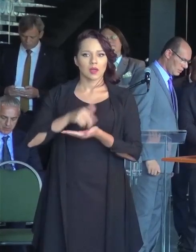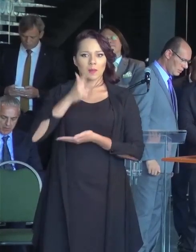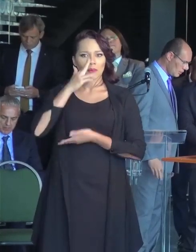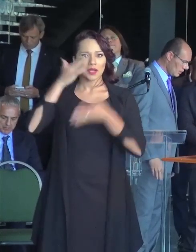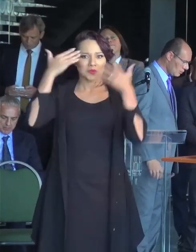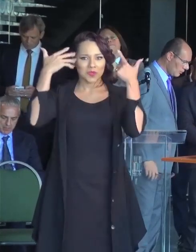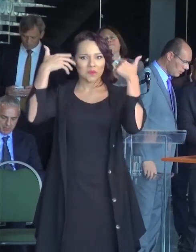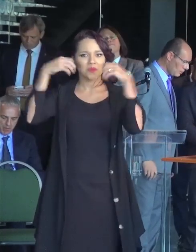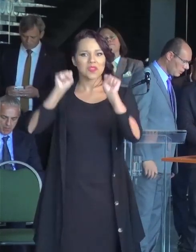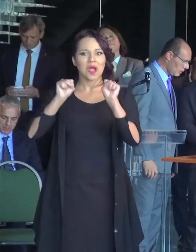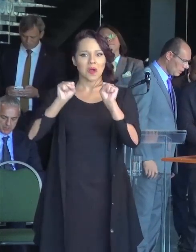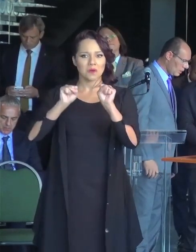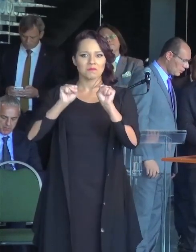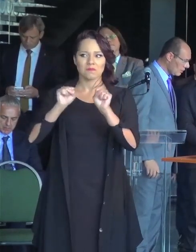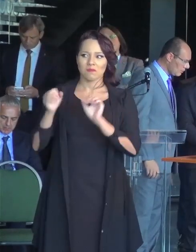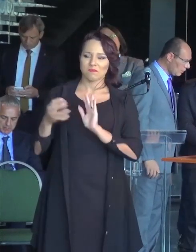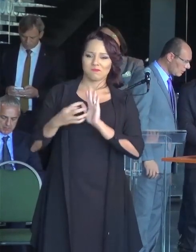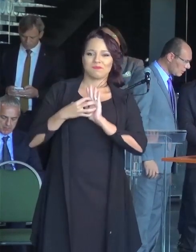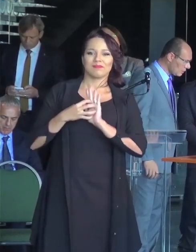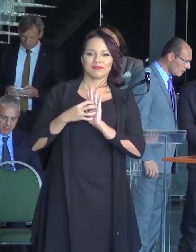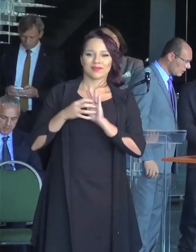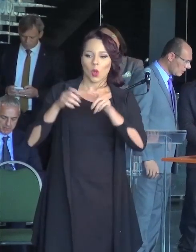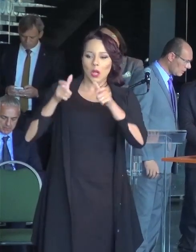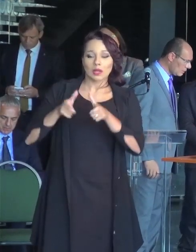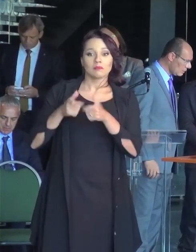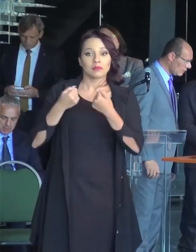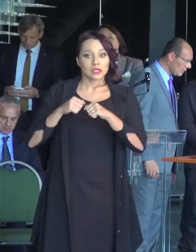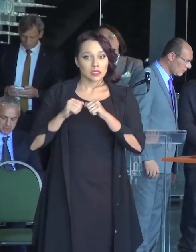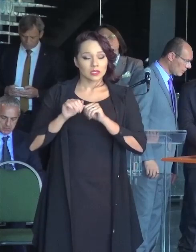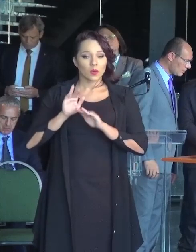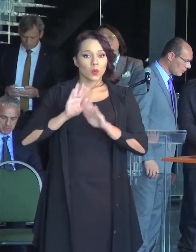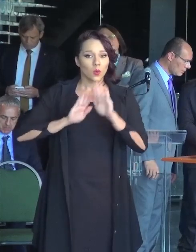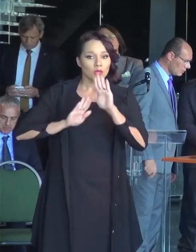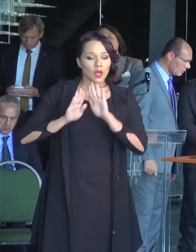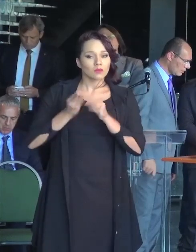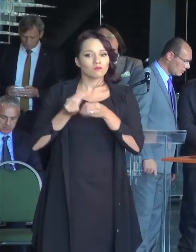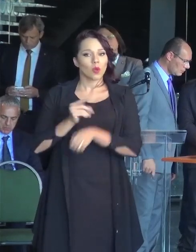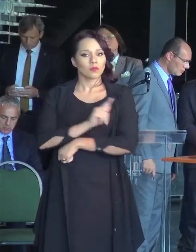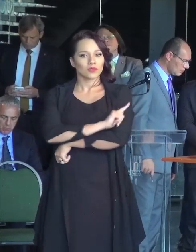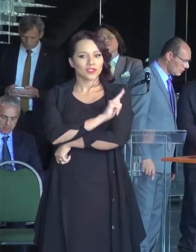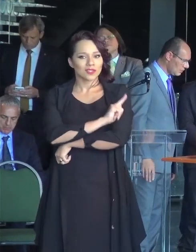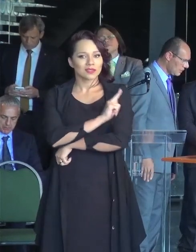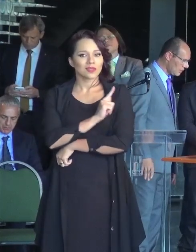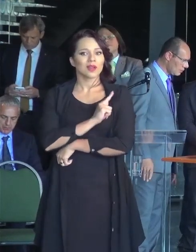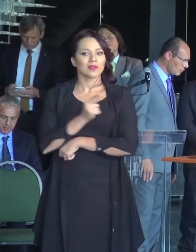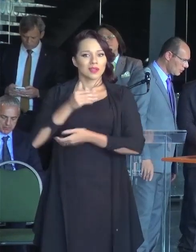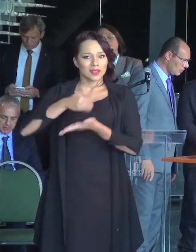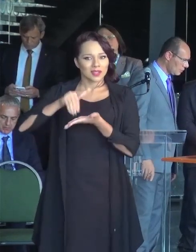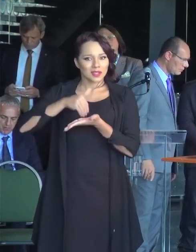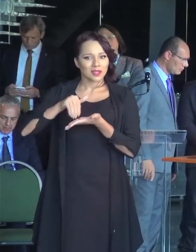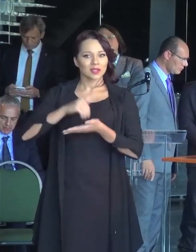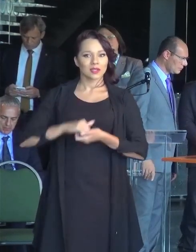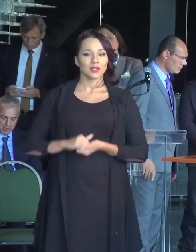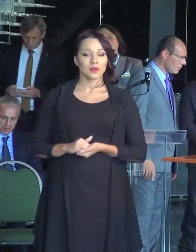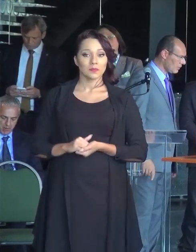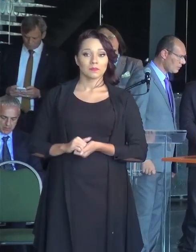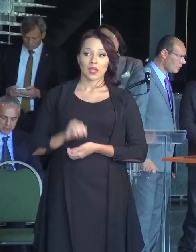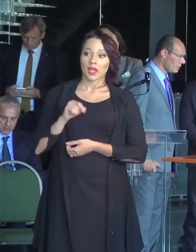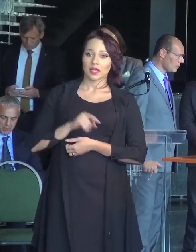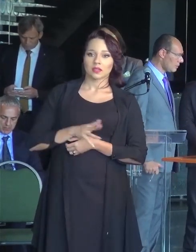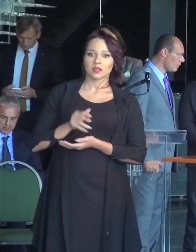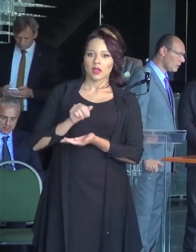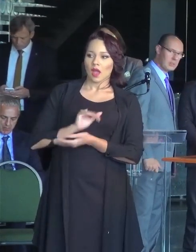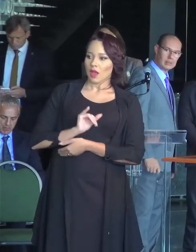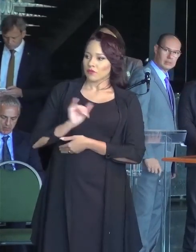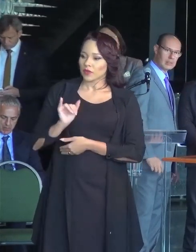tribunal instalado, né? Nós temos que ter muito cuidado na gestão dessa secretaria, na gestão aqui, aqui se notifica,